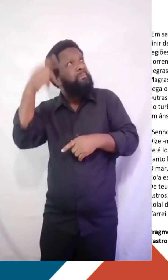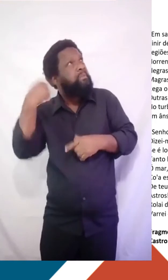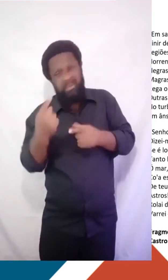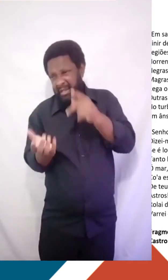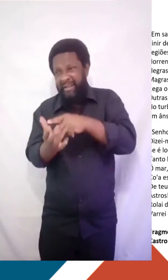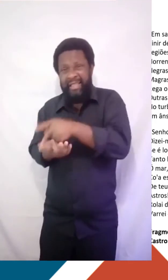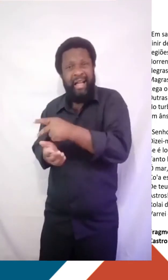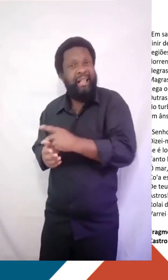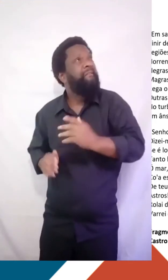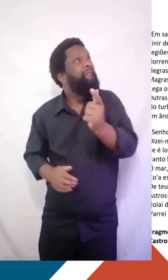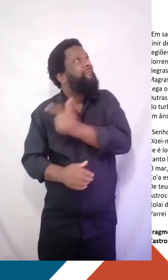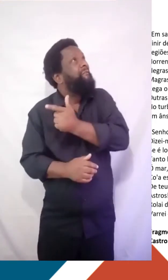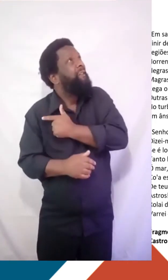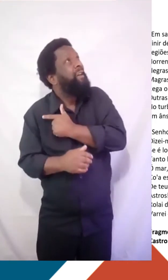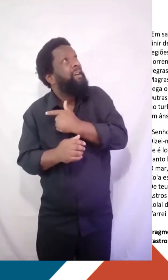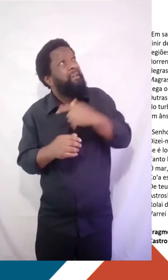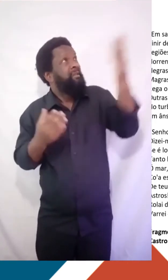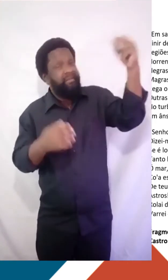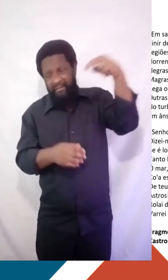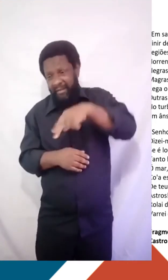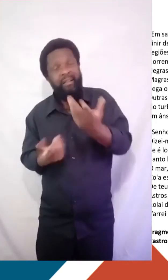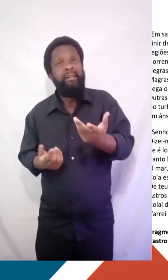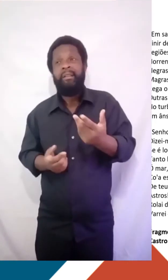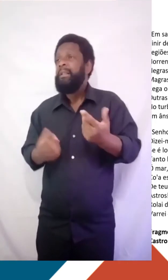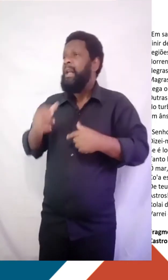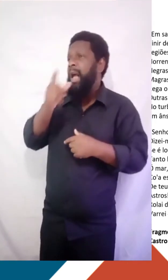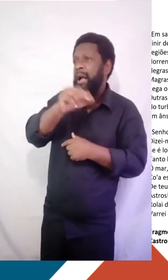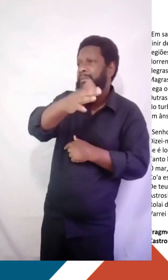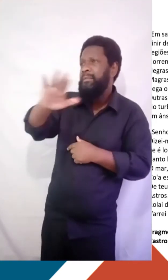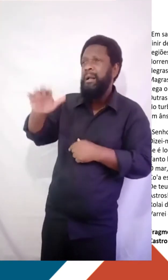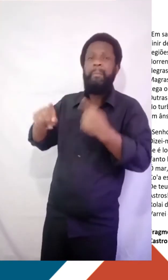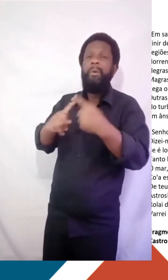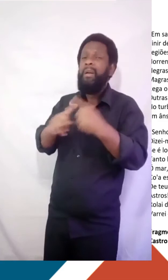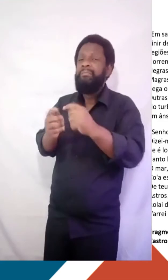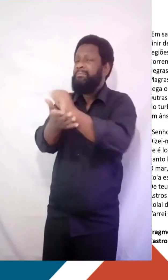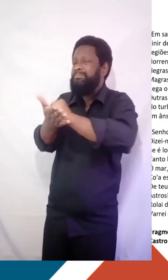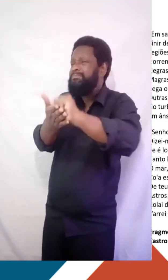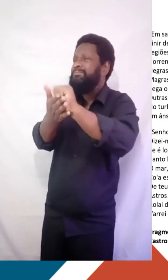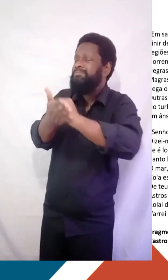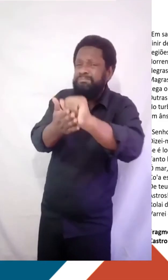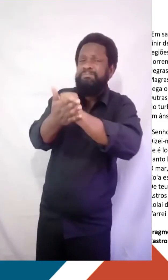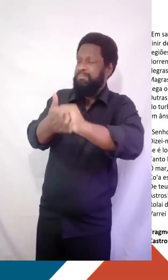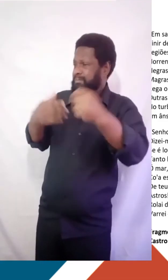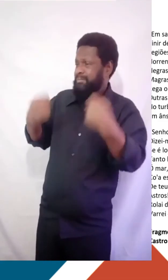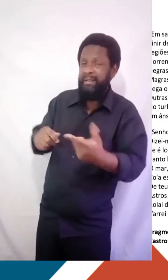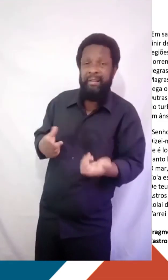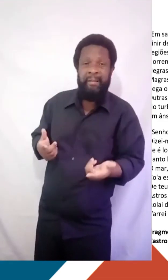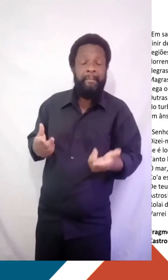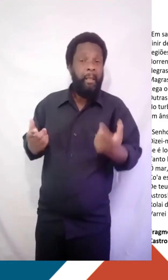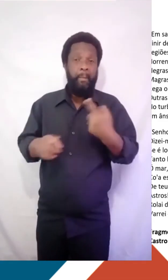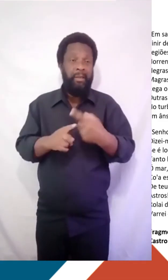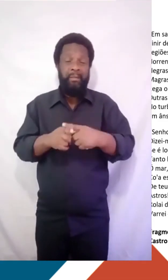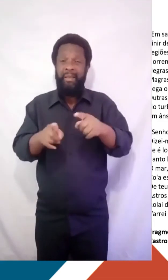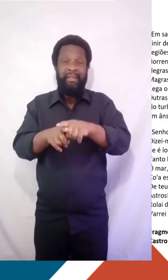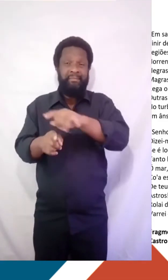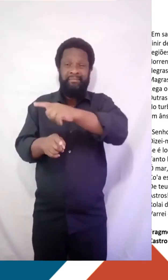se é verdade, tanto horror perante os céus. Ó mar, por que não apagas, com esponja de tuas vagas, de